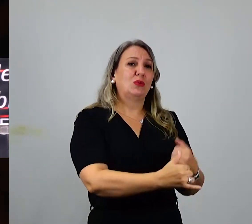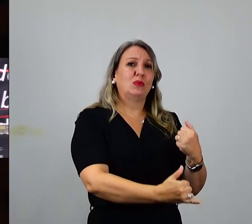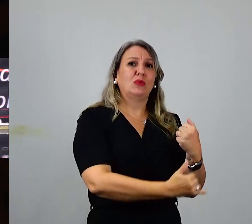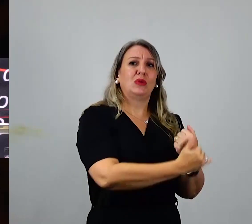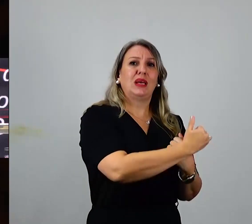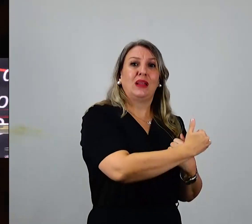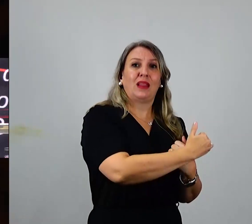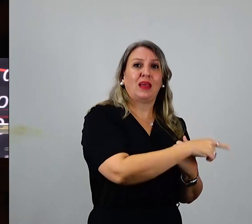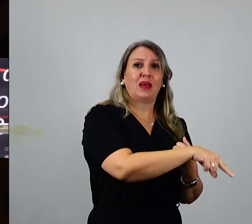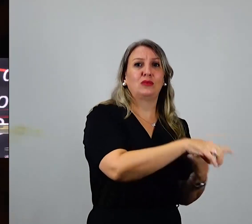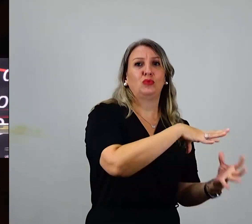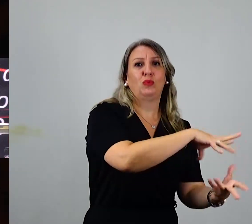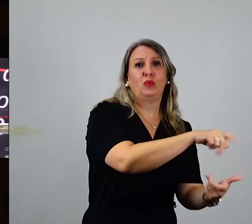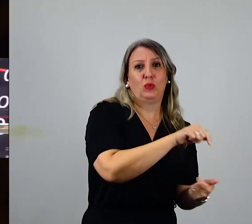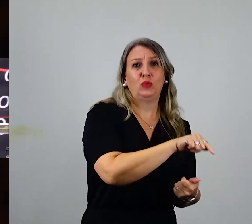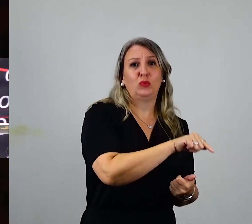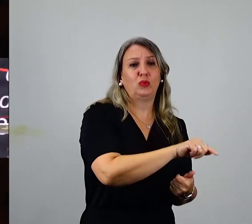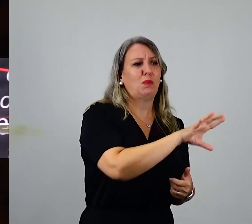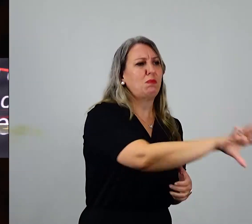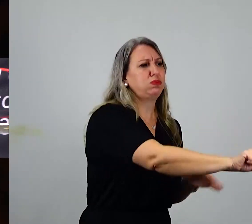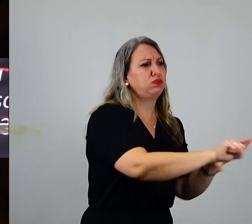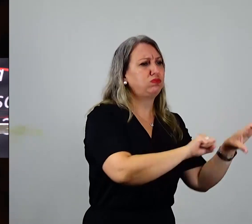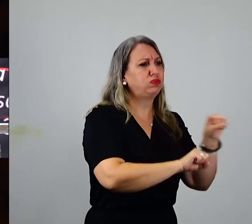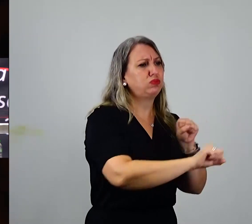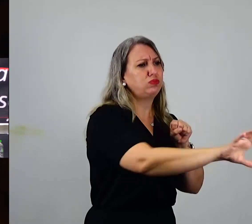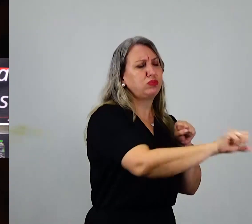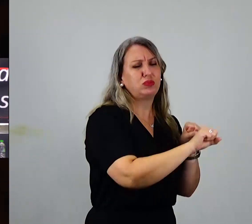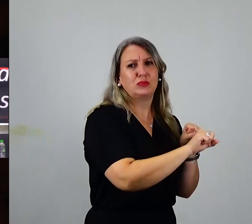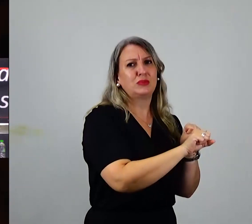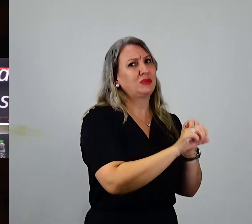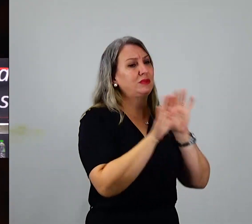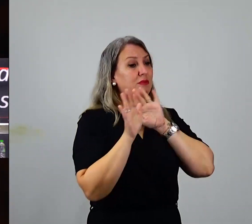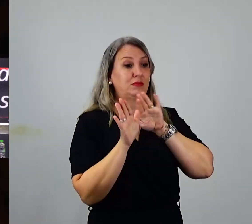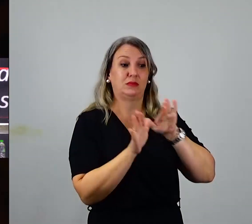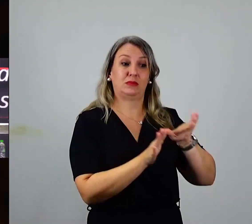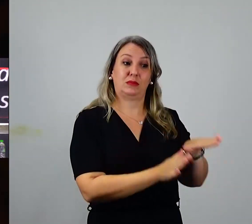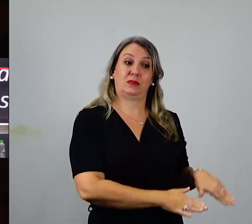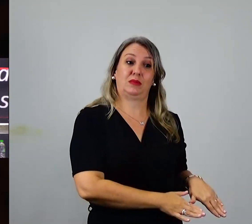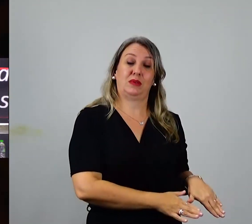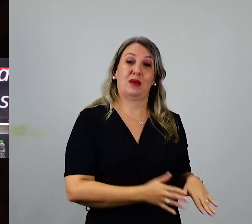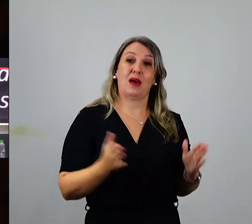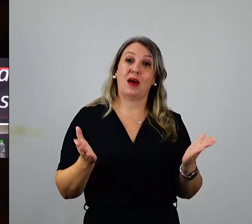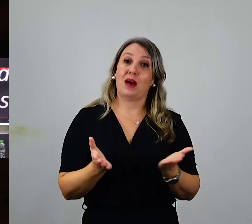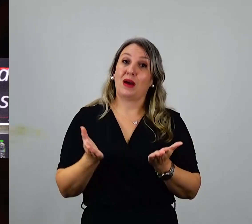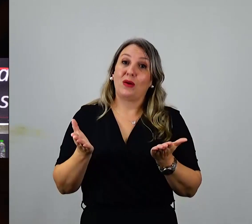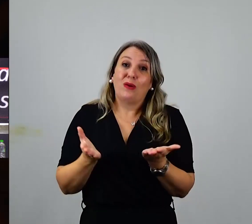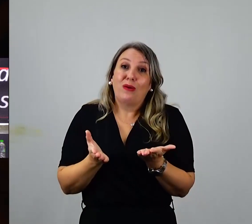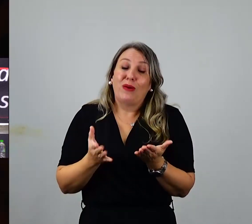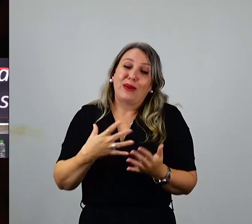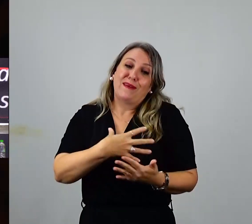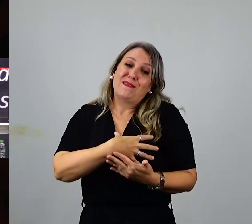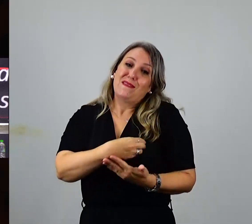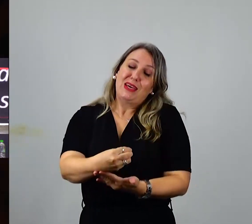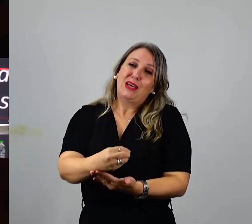é alvo do amor de Deus, não da ira de Deus. Então não haja